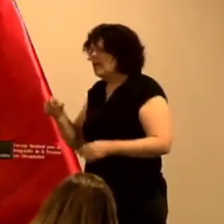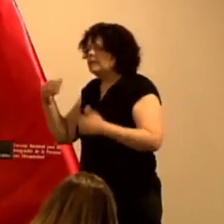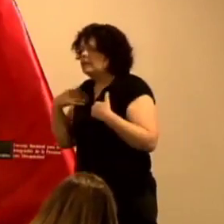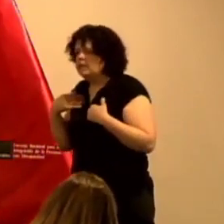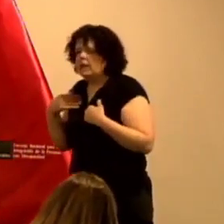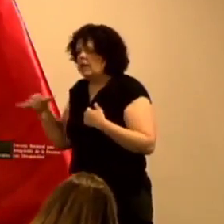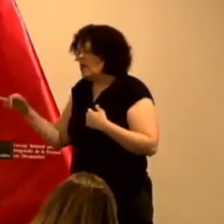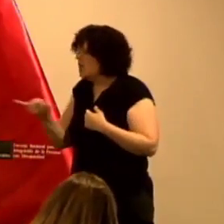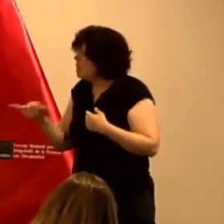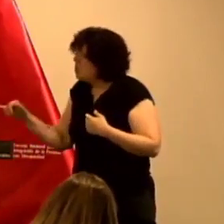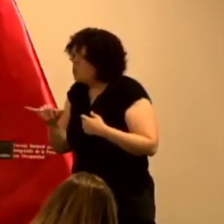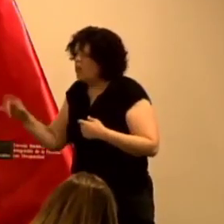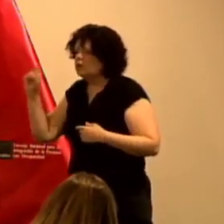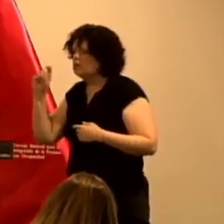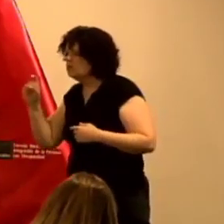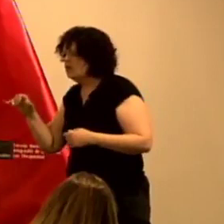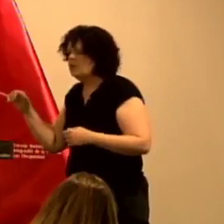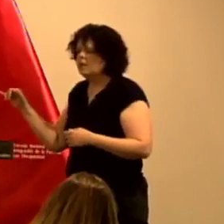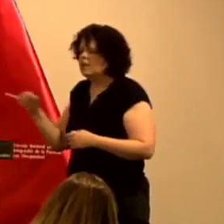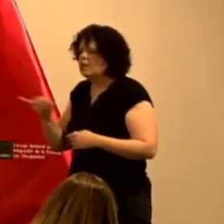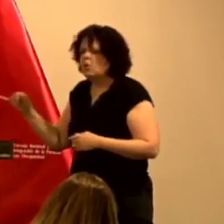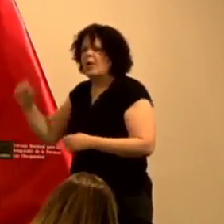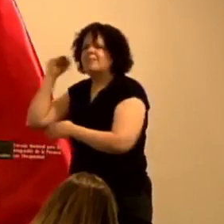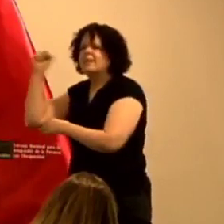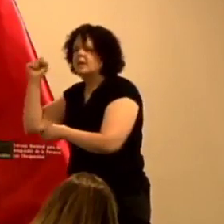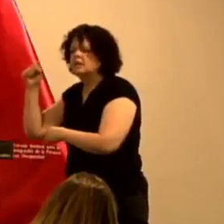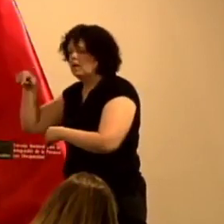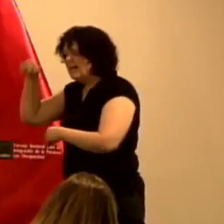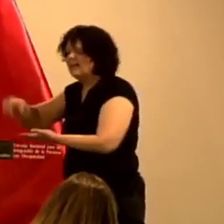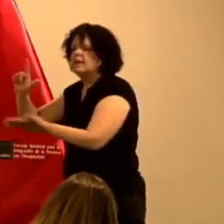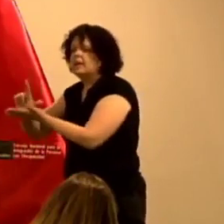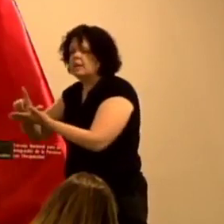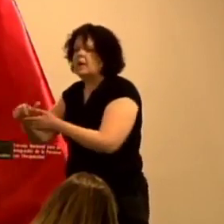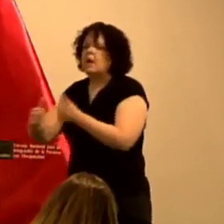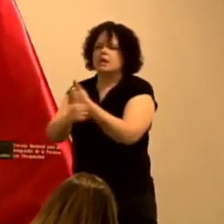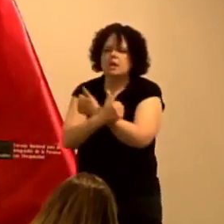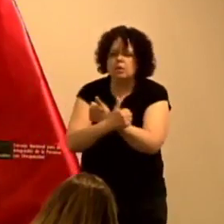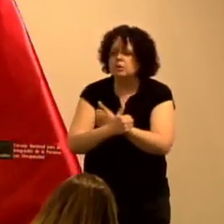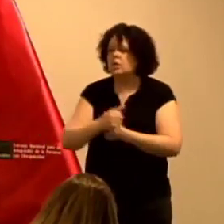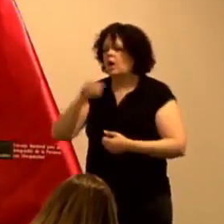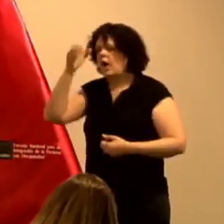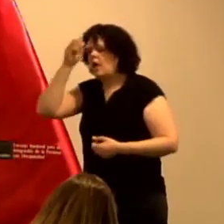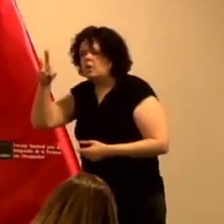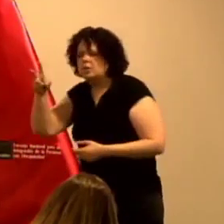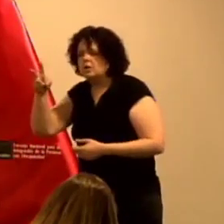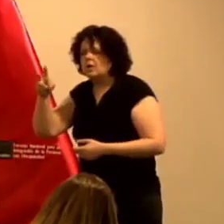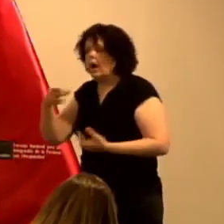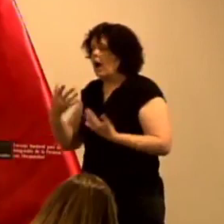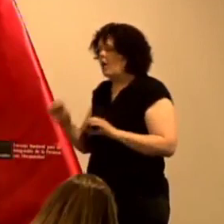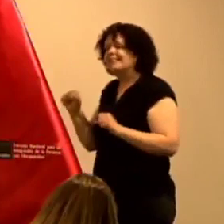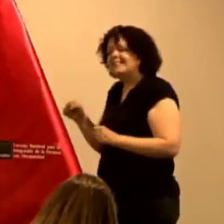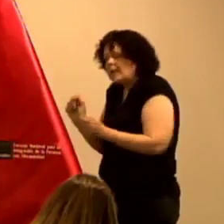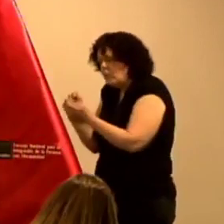igual acá como en Ayacucho, en la selva, donde sea. Solo que se tiene que acondicionar debido al tema geográfico